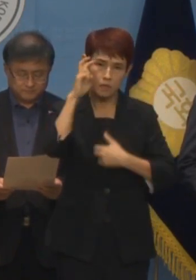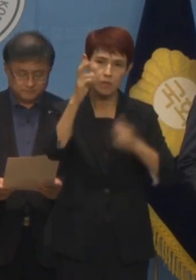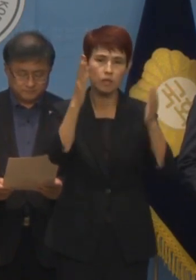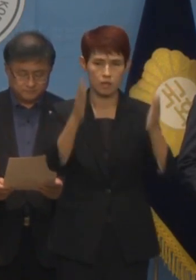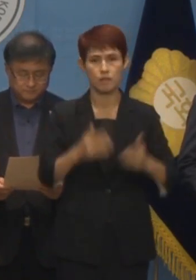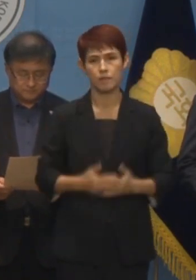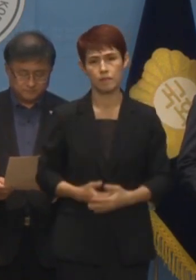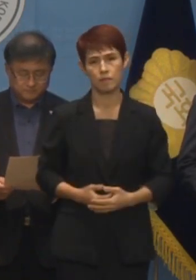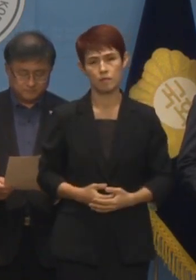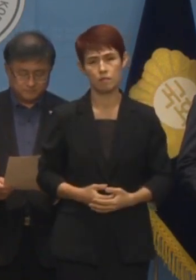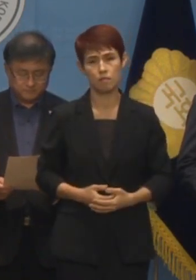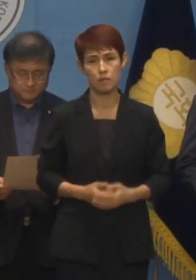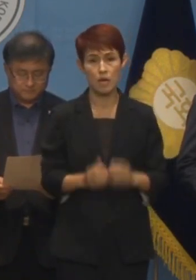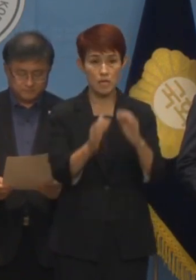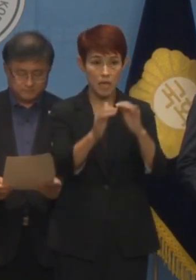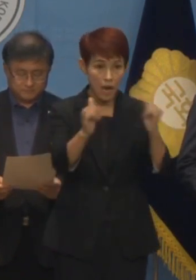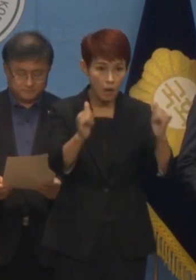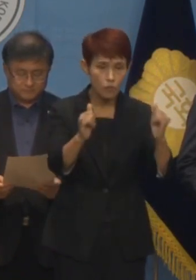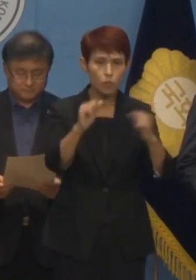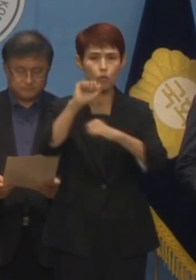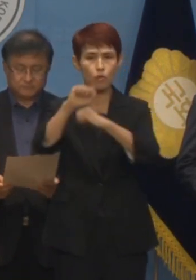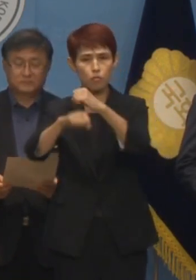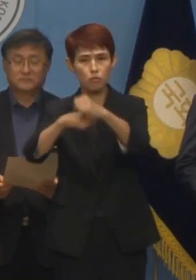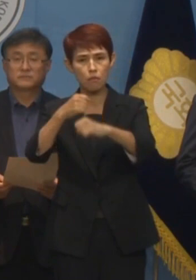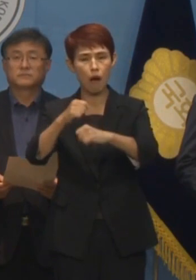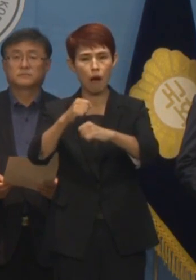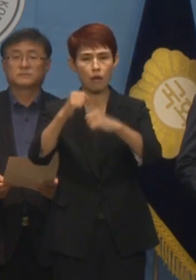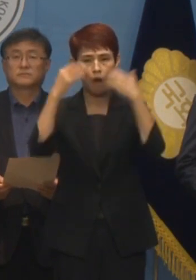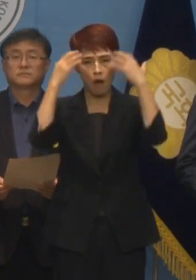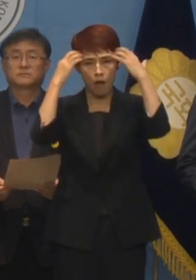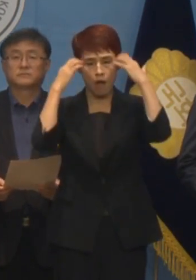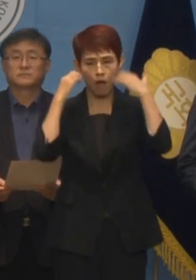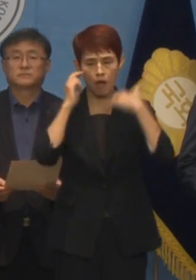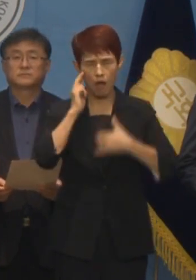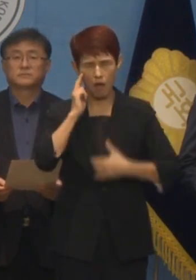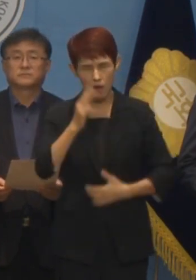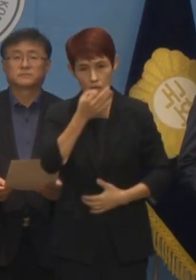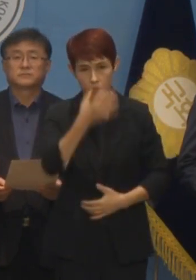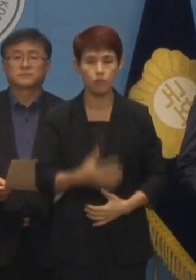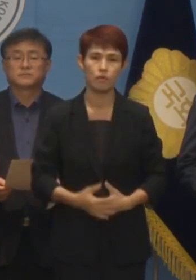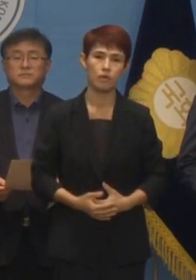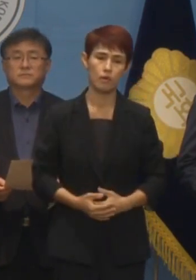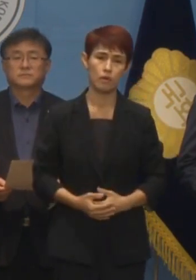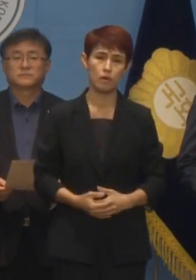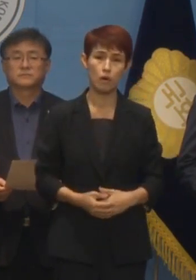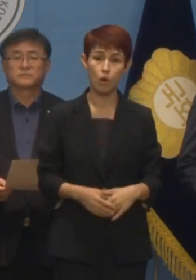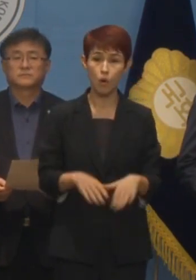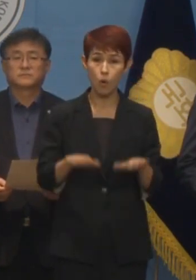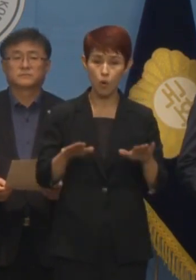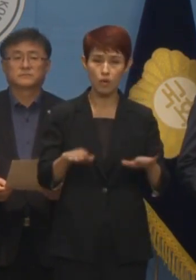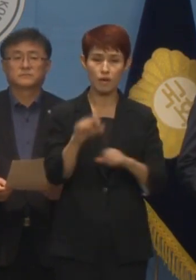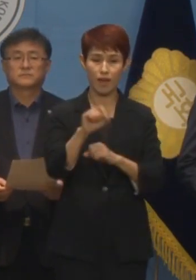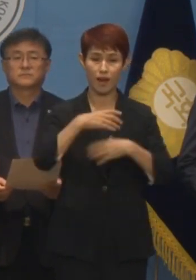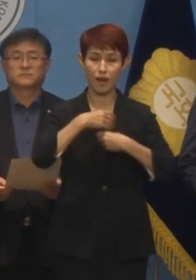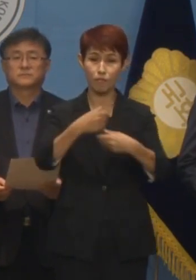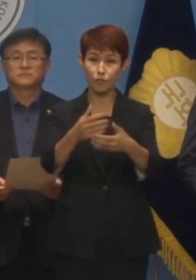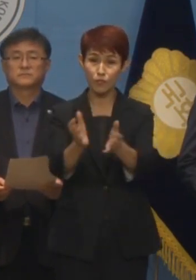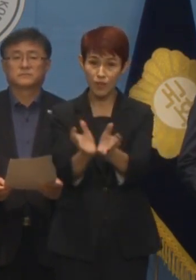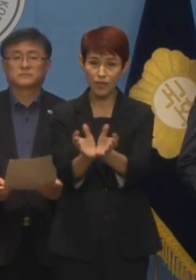있습니다. 사람도 동물도 최악의 여름을 보내고 있습니다. 오늘